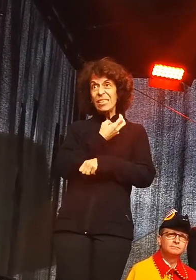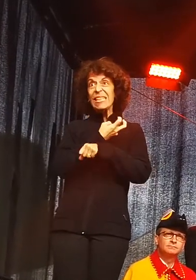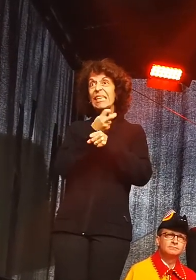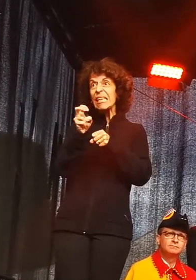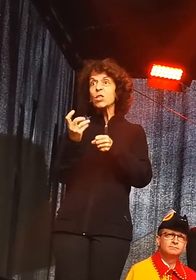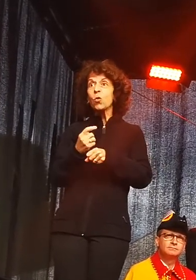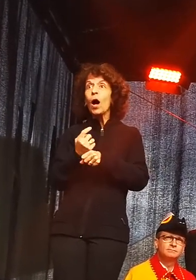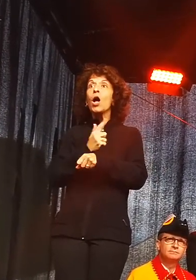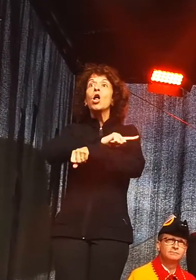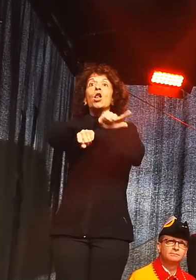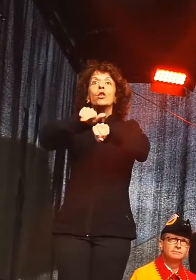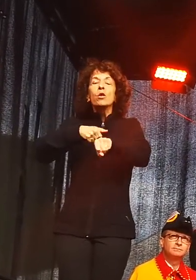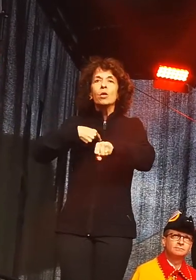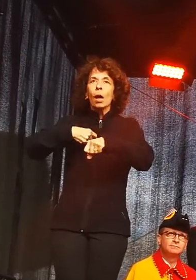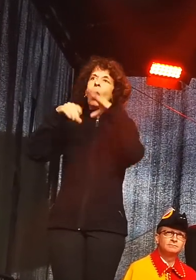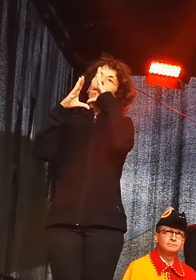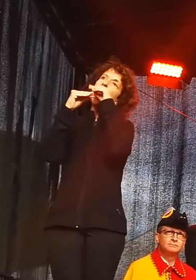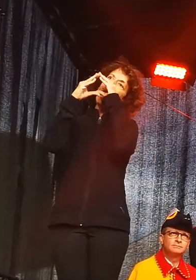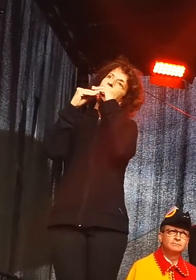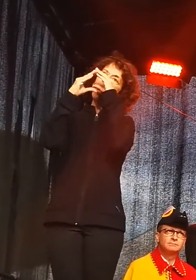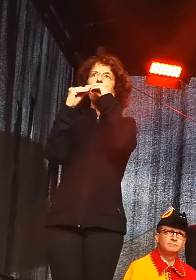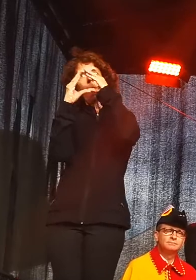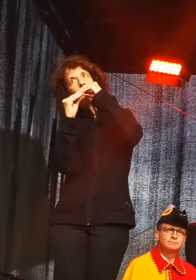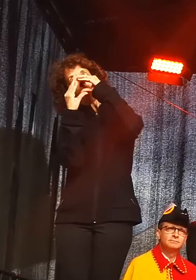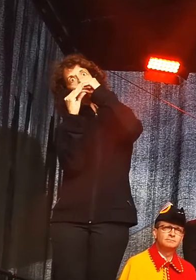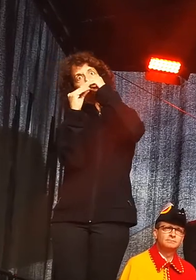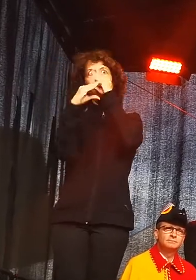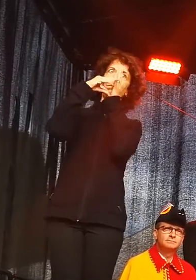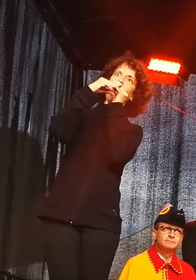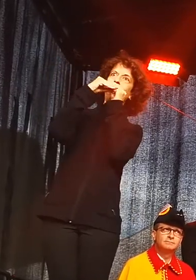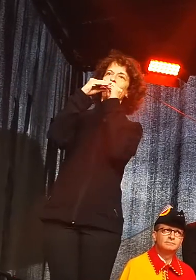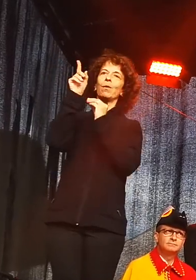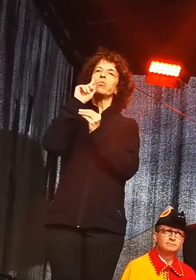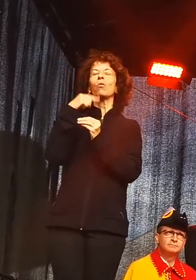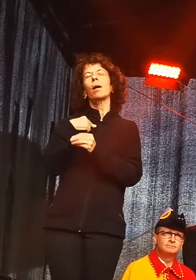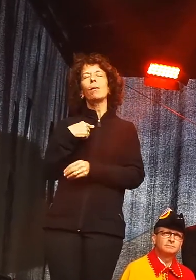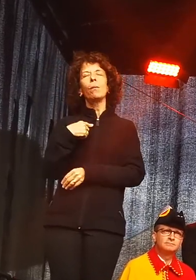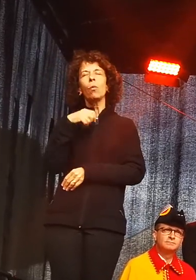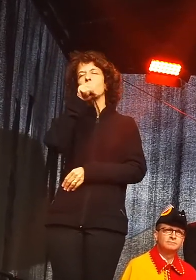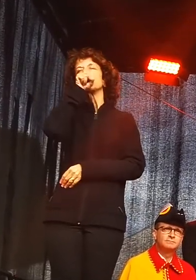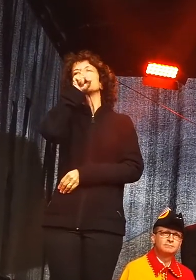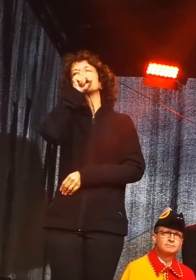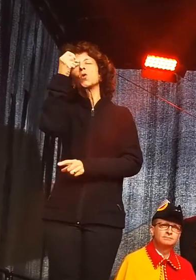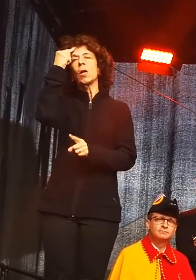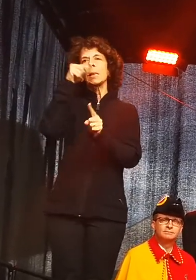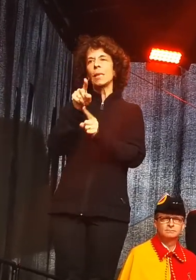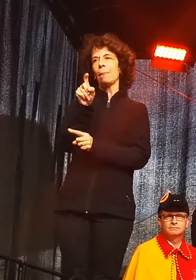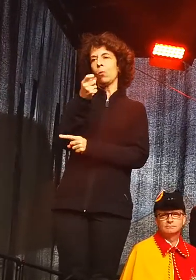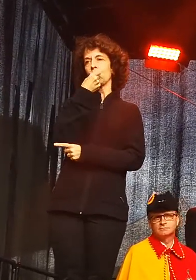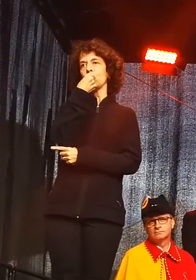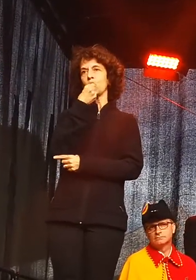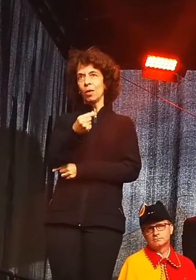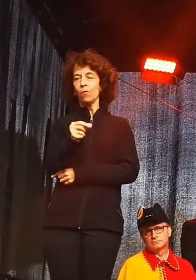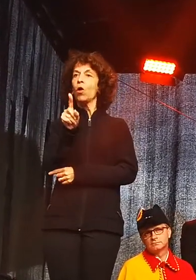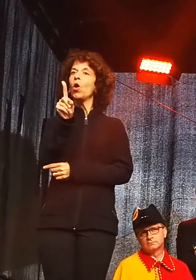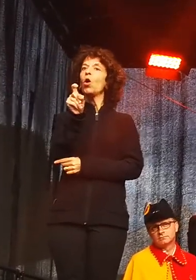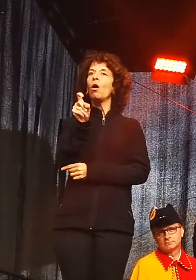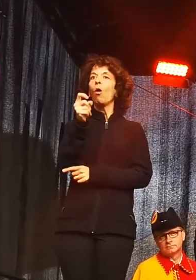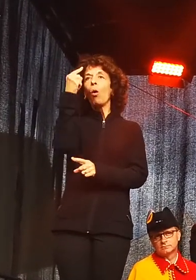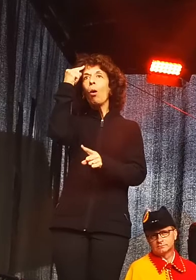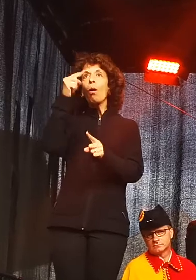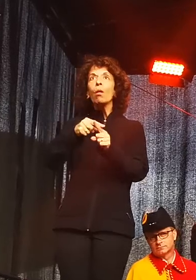vous embêter pendant 2 heures avec une causerie extrêmement longue, tant je suis passionné par le sujet. Et puis, l'eau, c'est